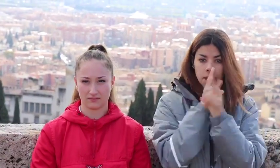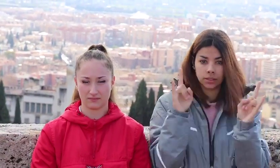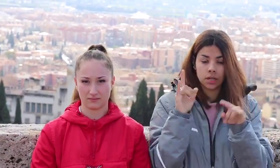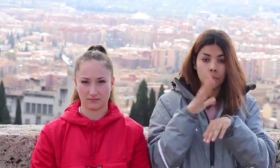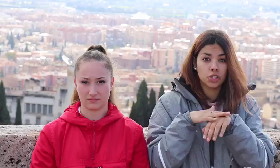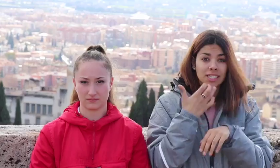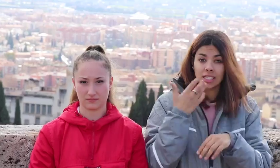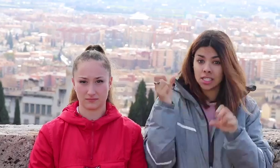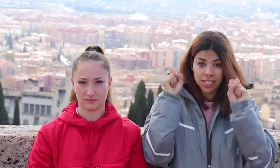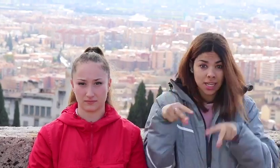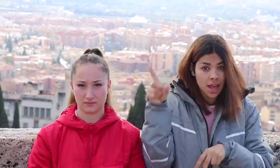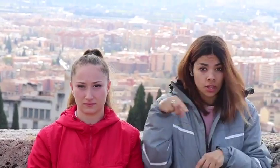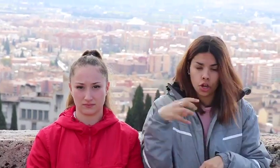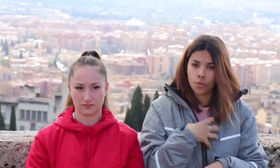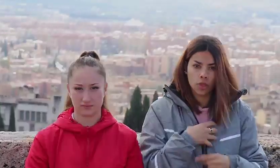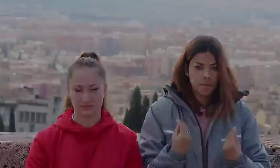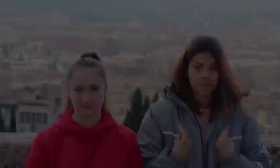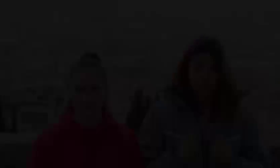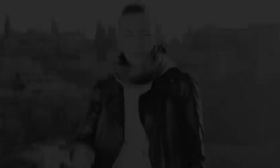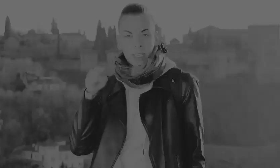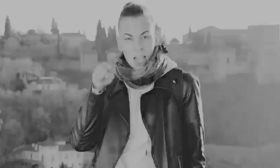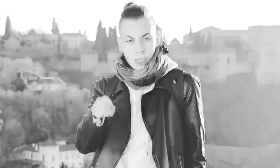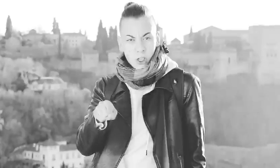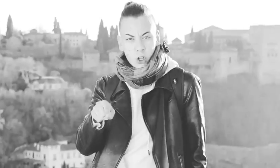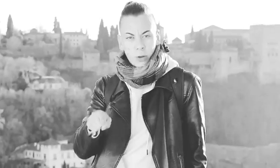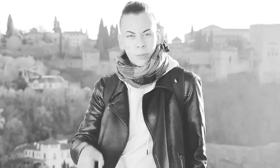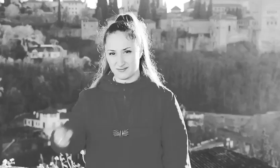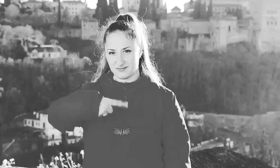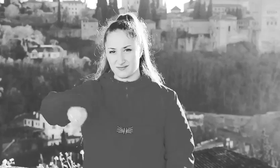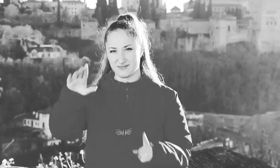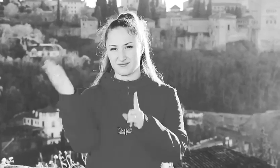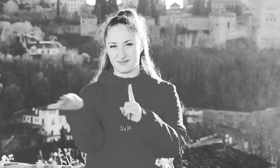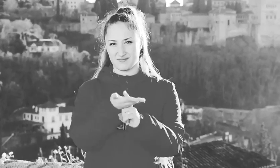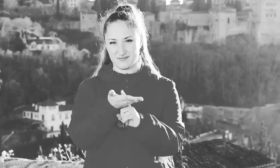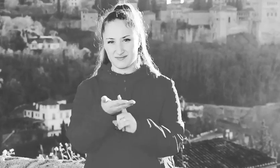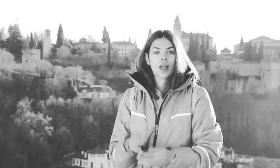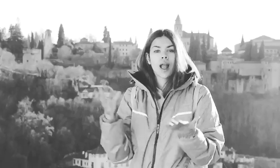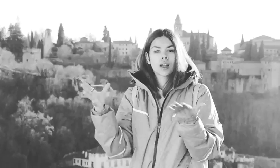porque sin ellas nosotros no podríamos vivir. Esto nos perjudica a